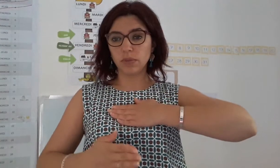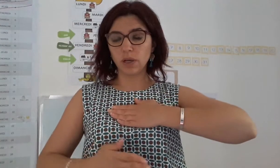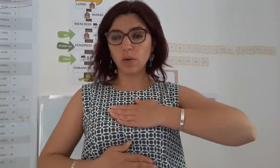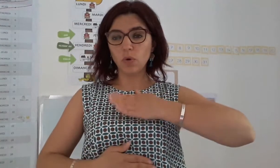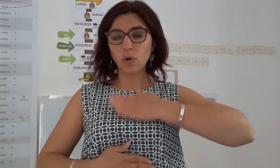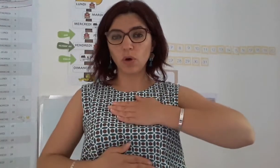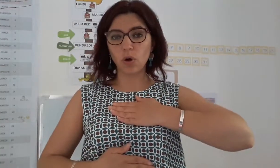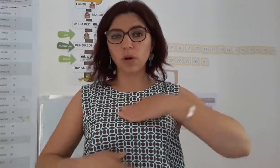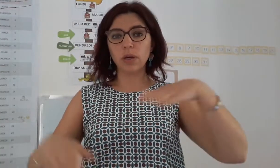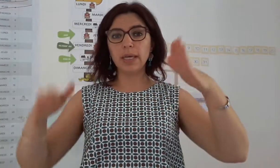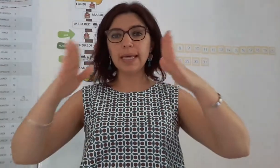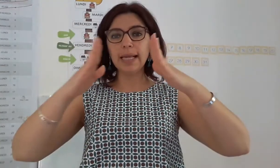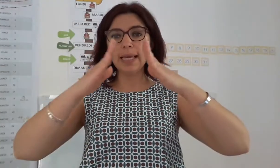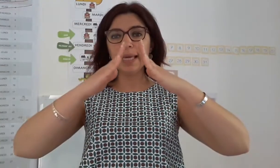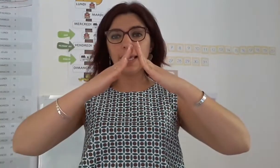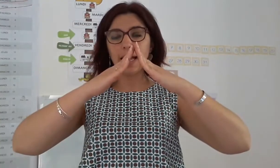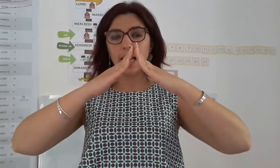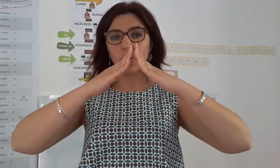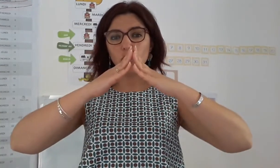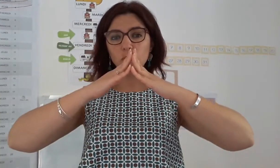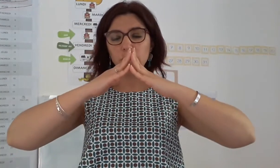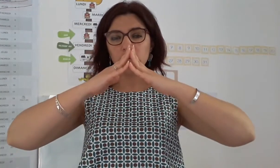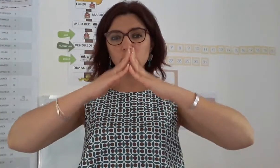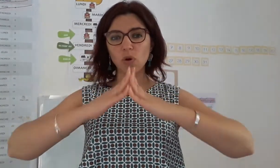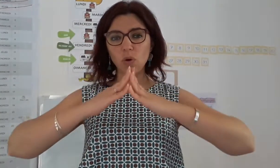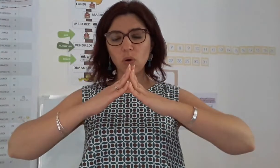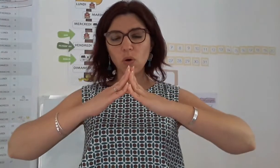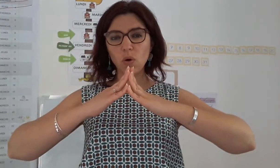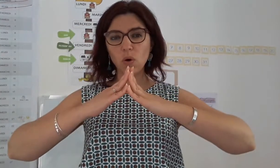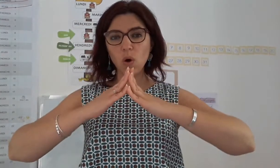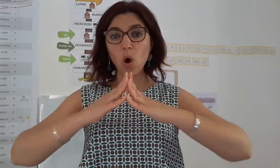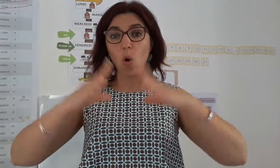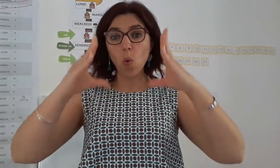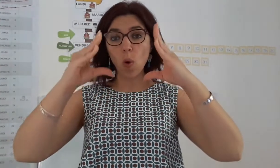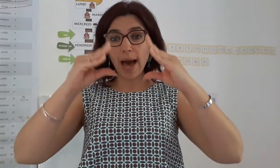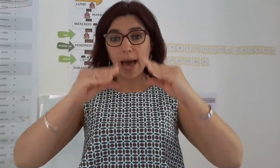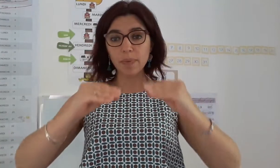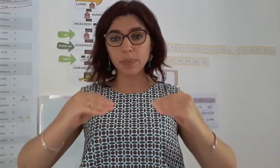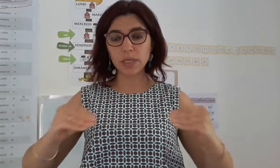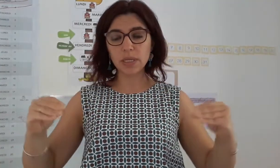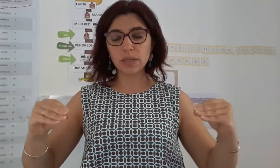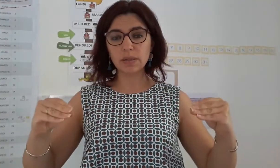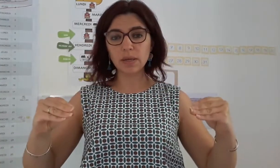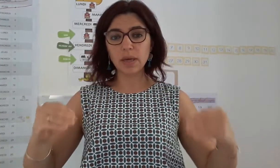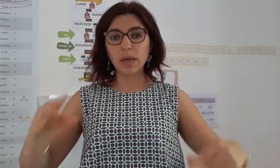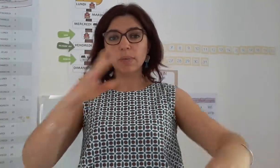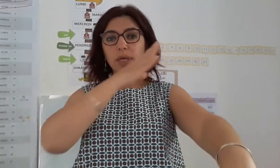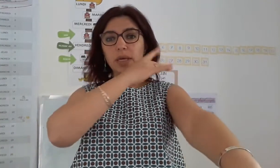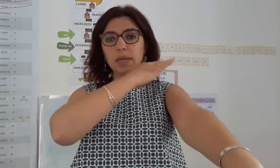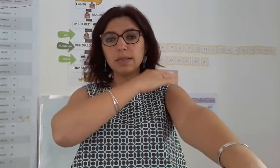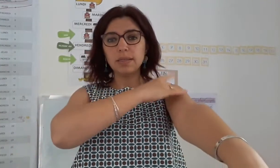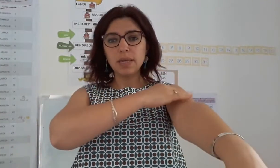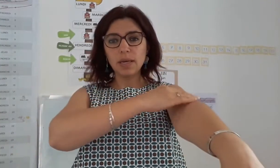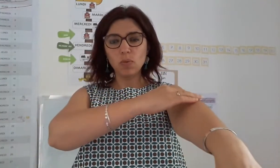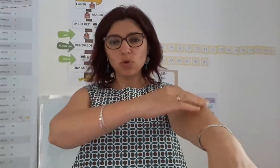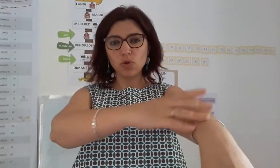Dans mon corps, il y a une maison où habitent mes